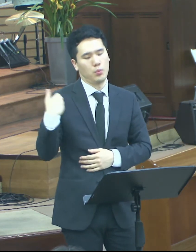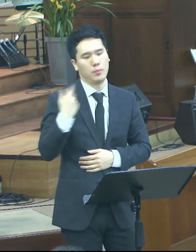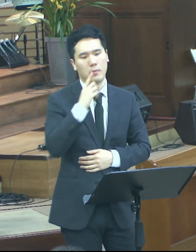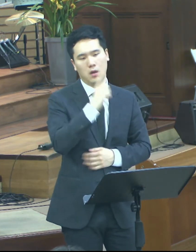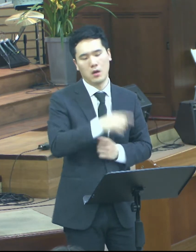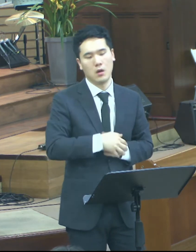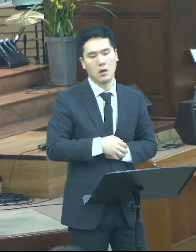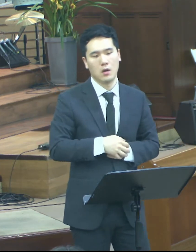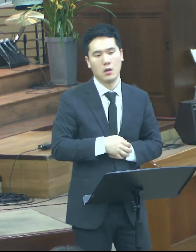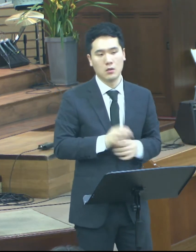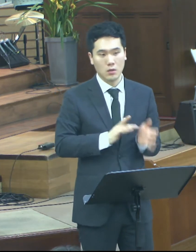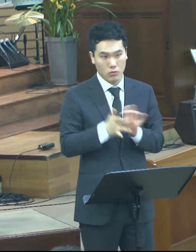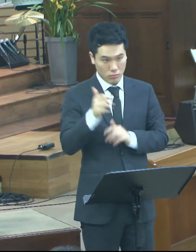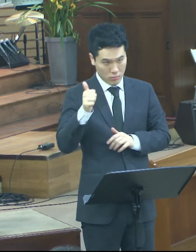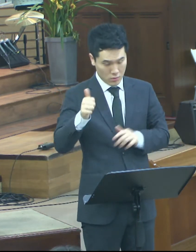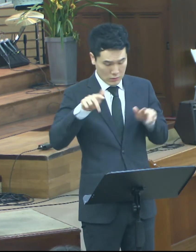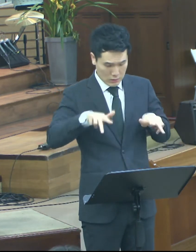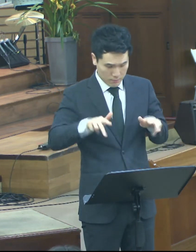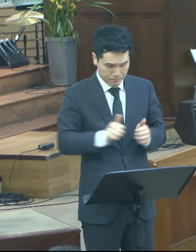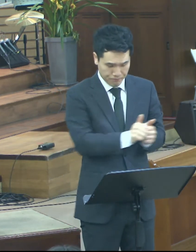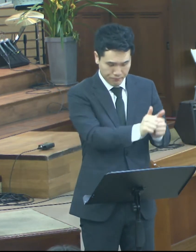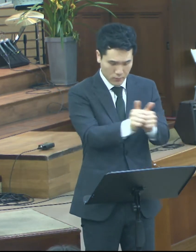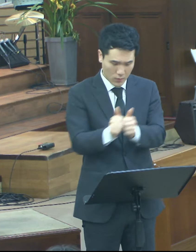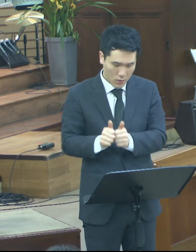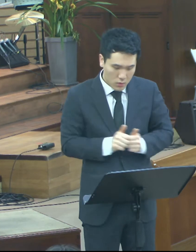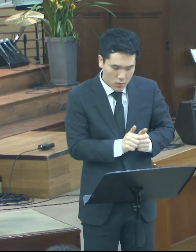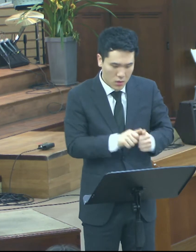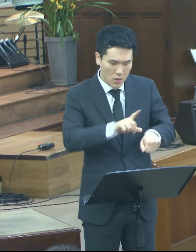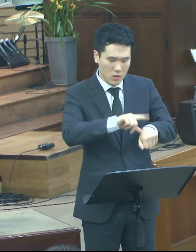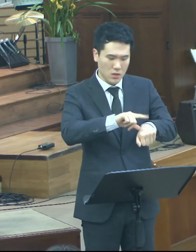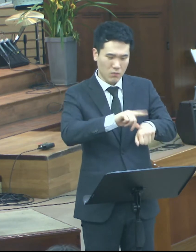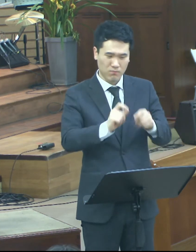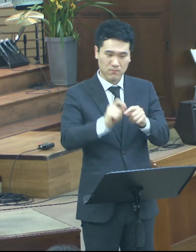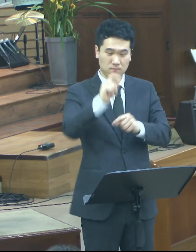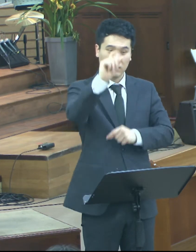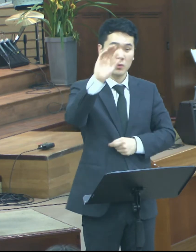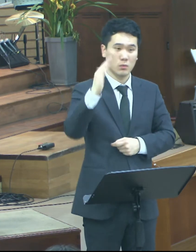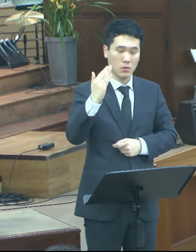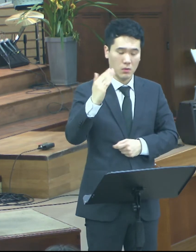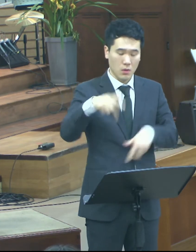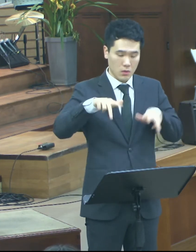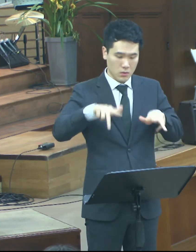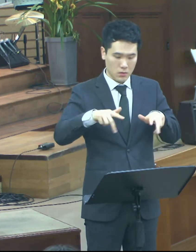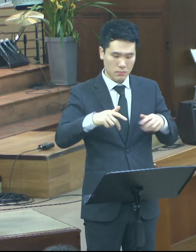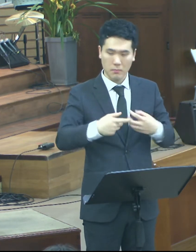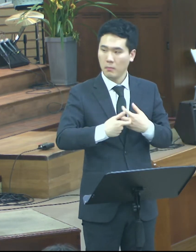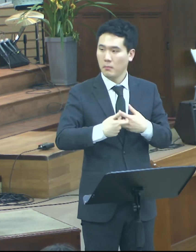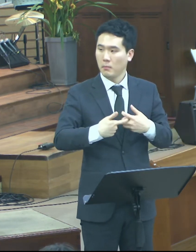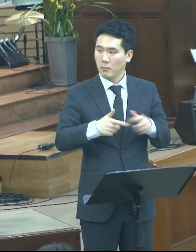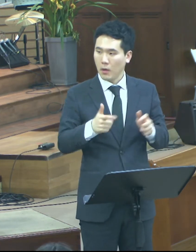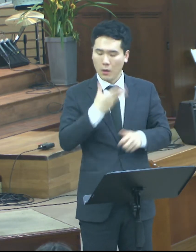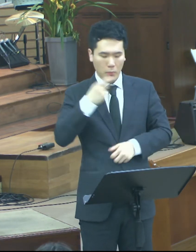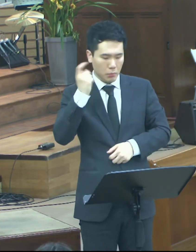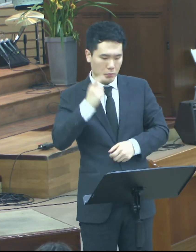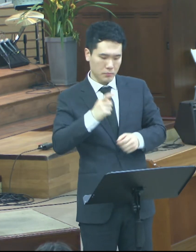지금 예수님하고 같이 다닌 지가 꽤 시간이 흘러가고 지금 제자들이 마가복음을 통해서 보면 뭐 죽은 자가 살아나는 것도